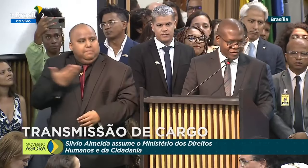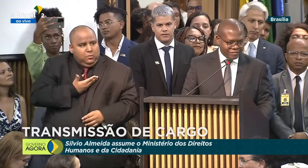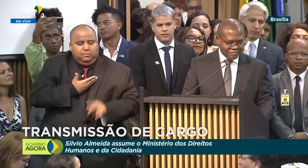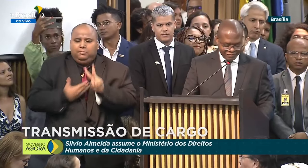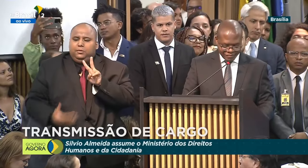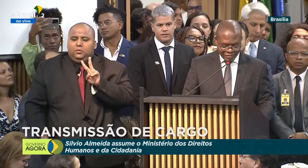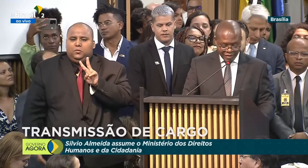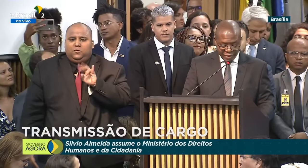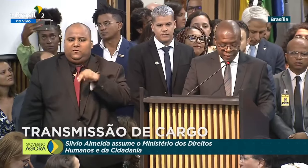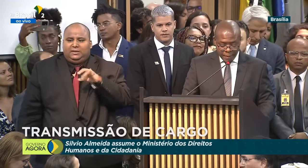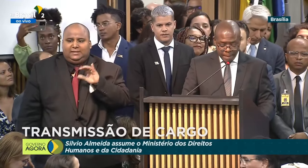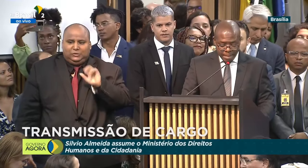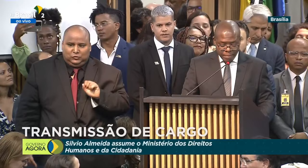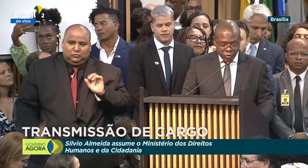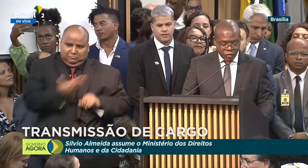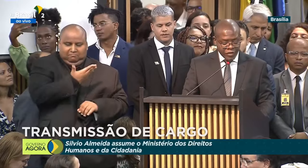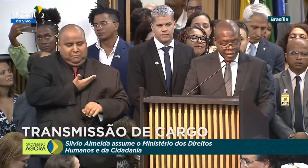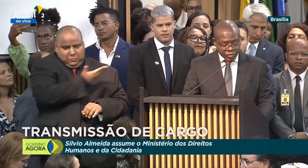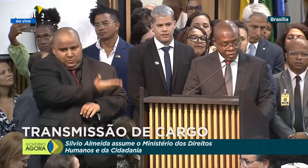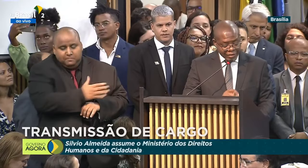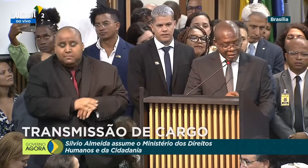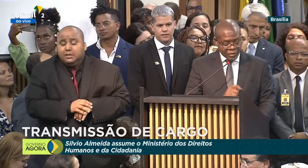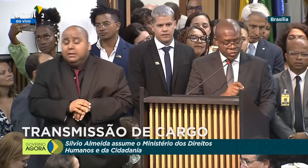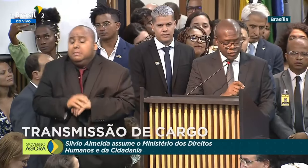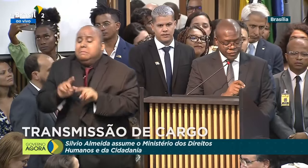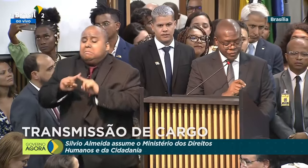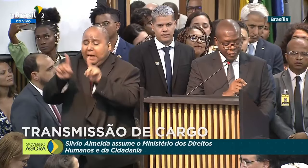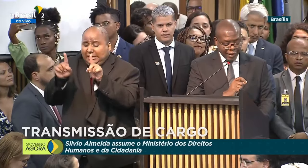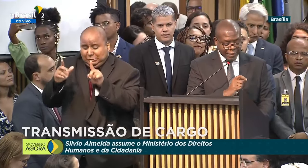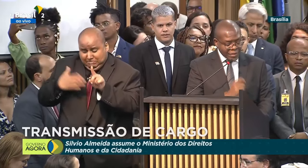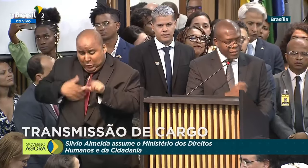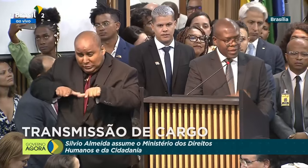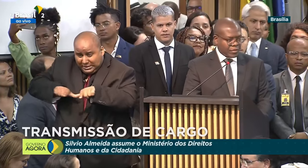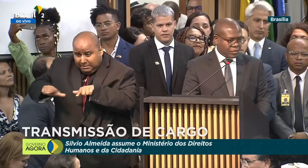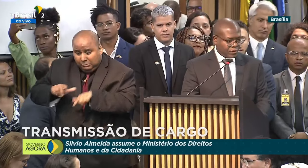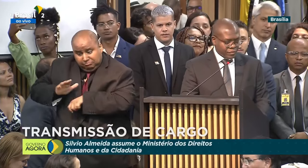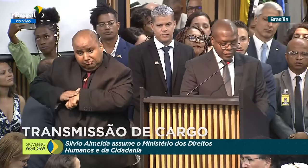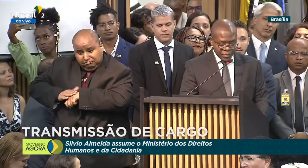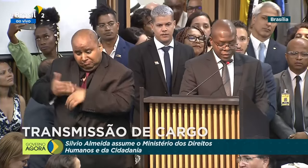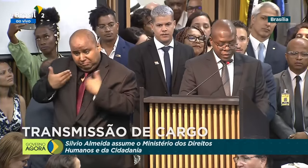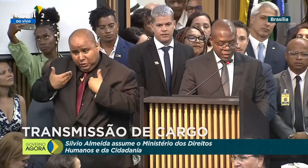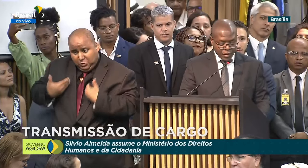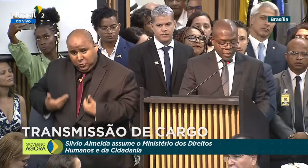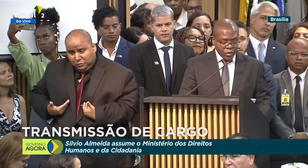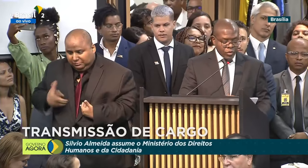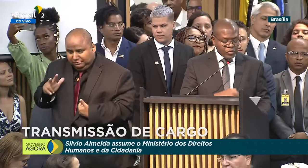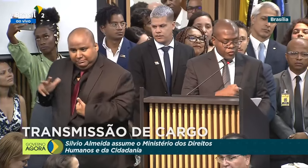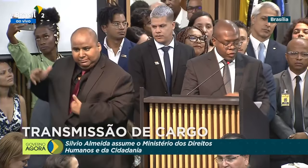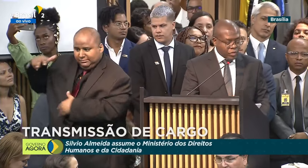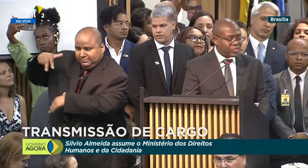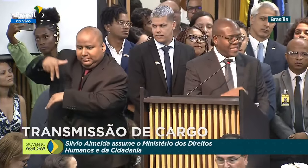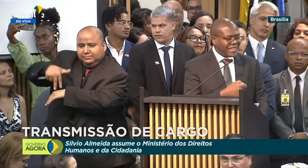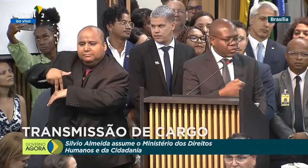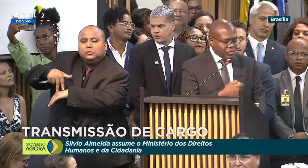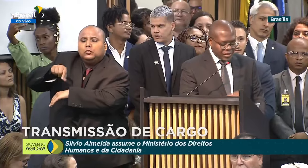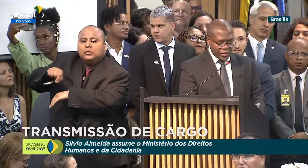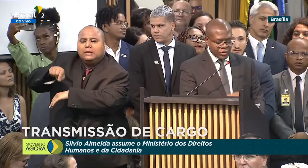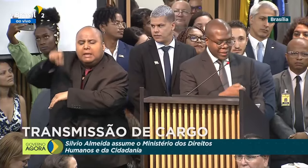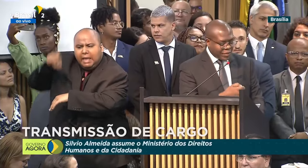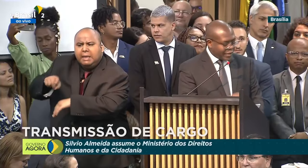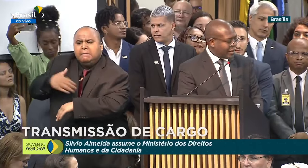Amigo Vinicius ofereço no entanto a mim mesmo o esforço